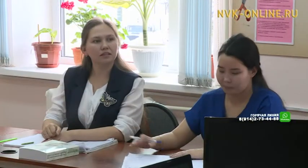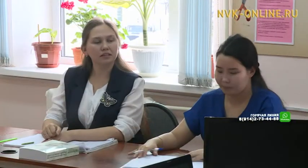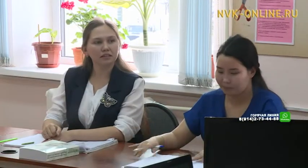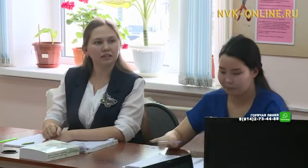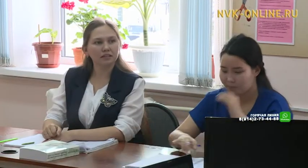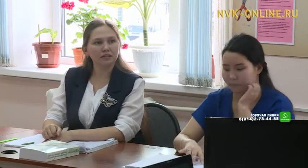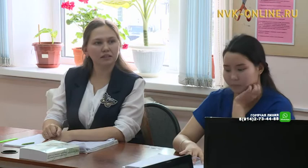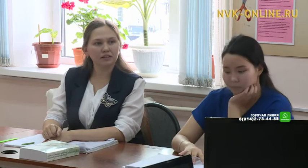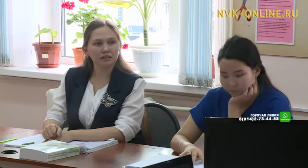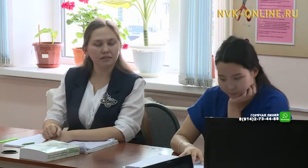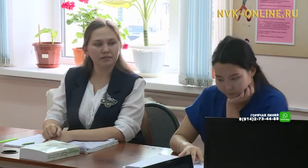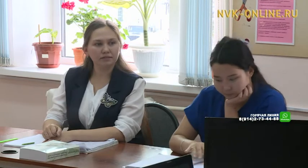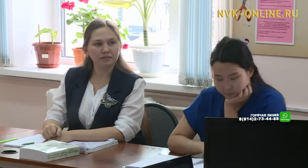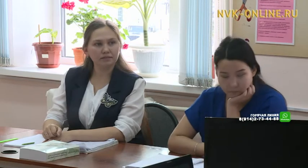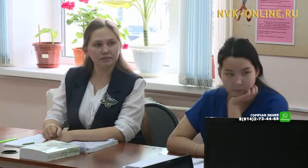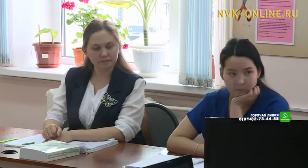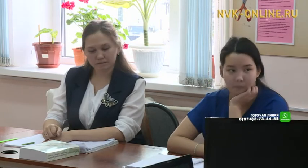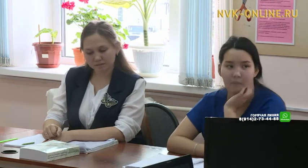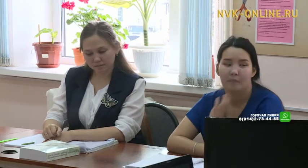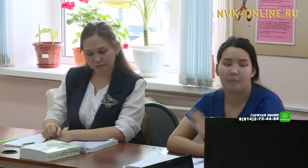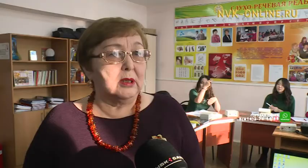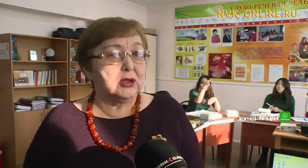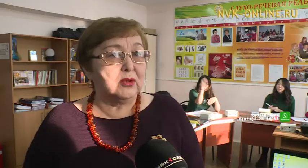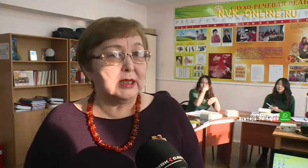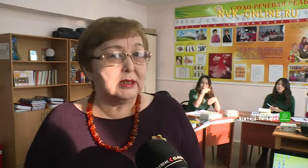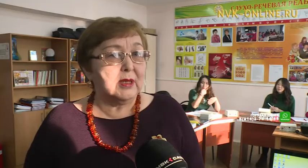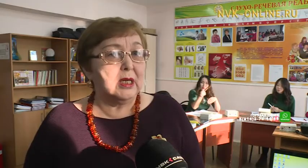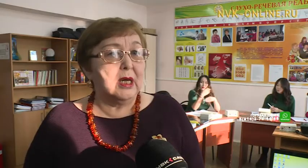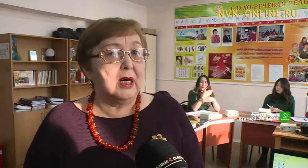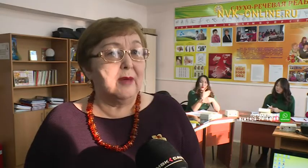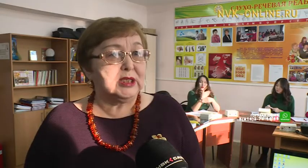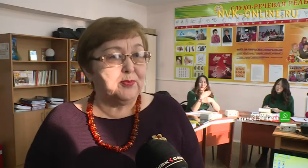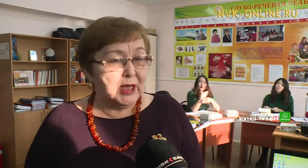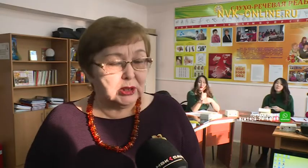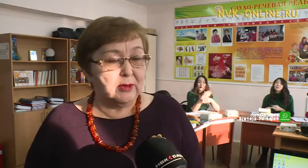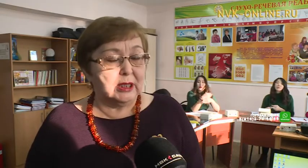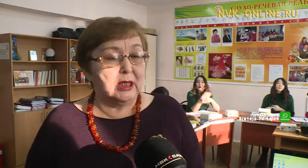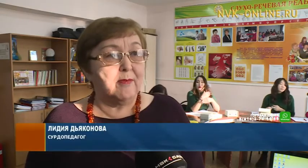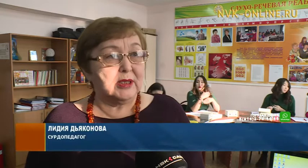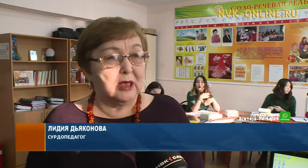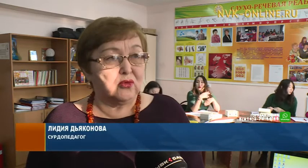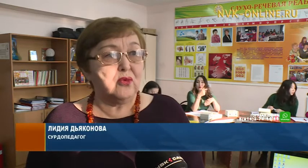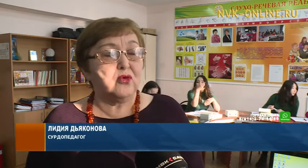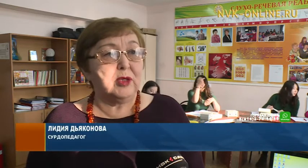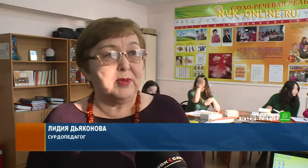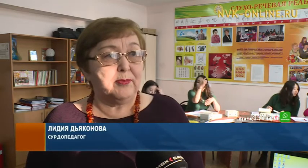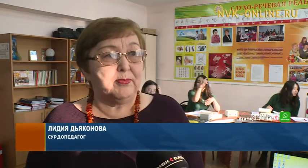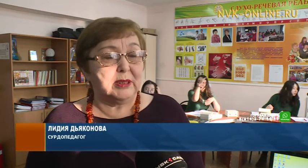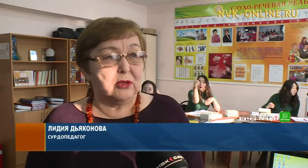и реабилитационные центры или поступают в ВУЗ. Государство обеспечивает подготовку и